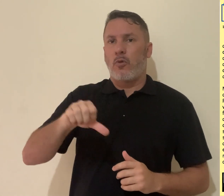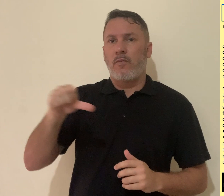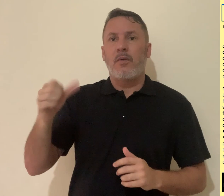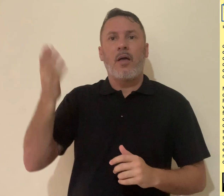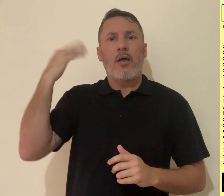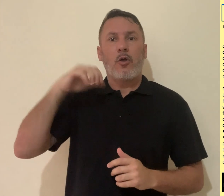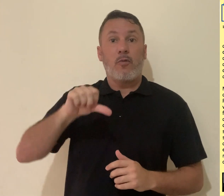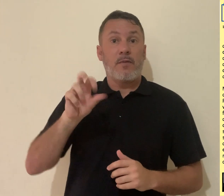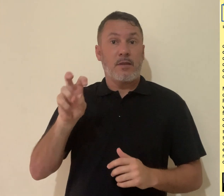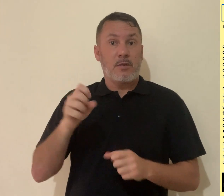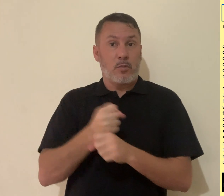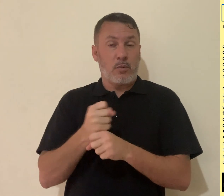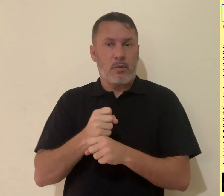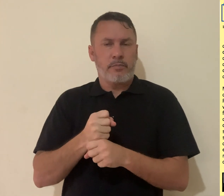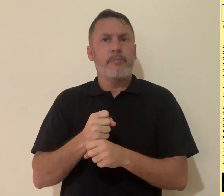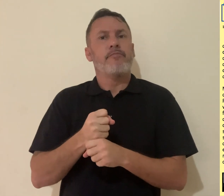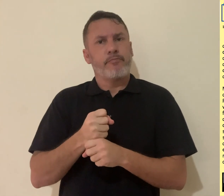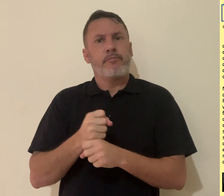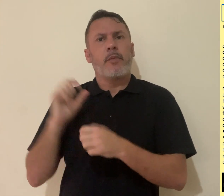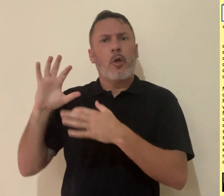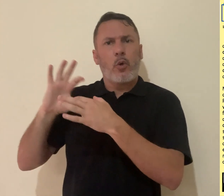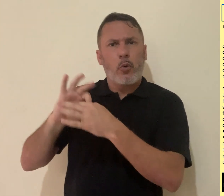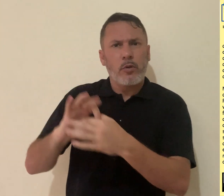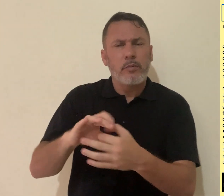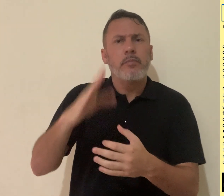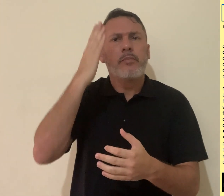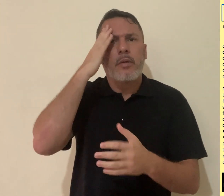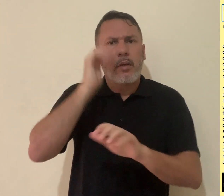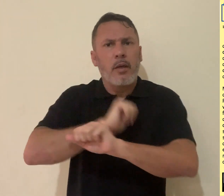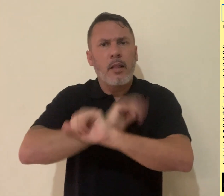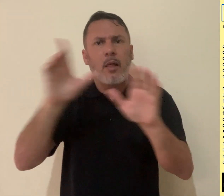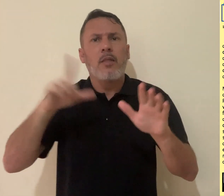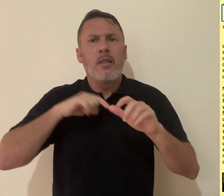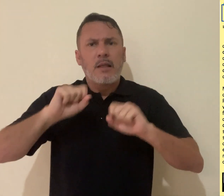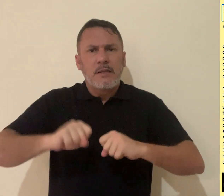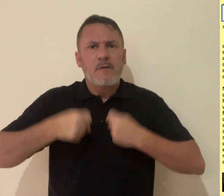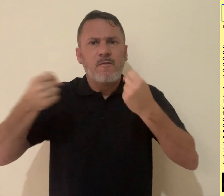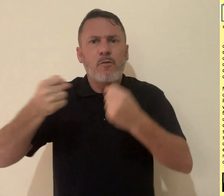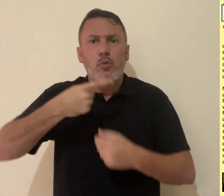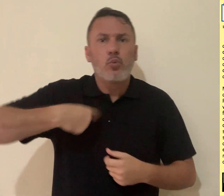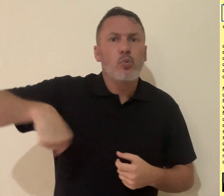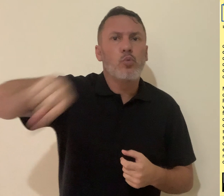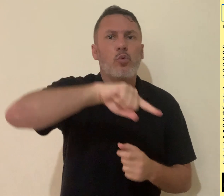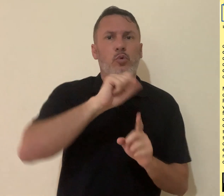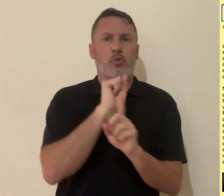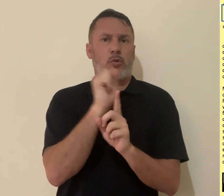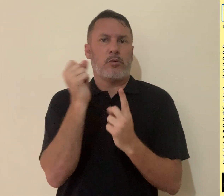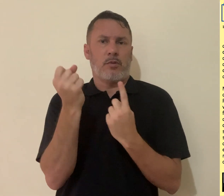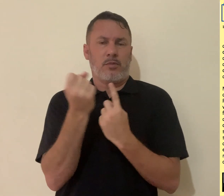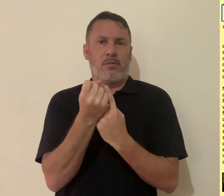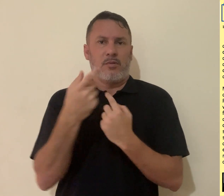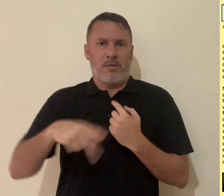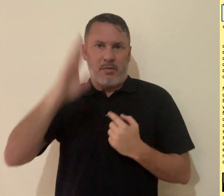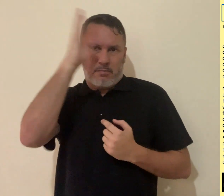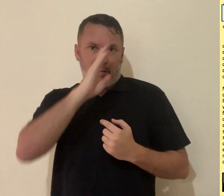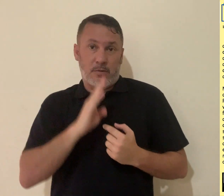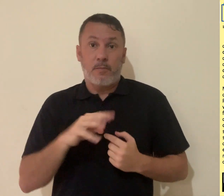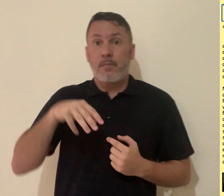9.099 de 95 nesse contexto de esforço coletivo em prol de toda a sociedade brasileira